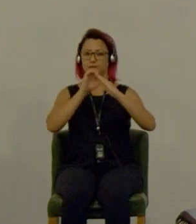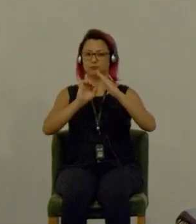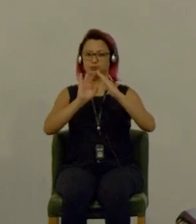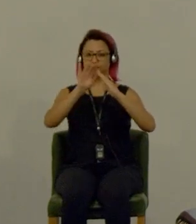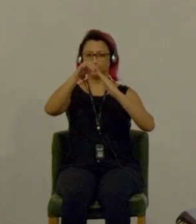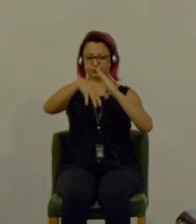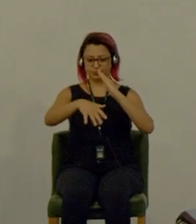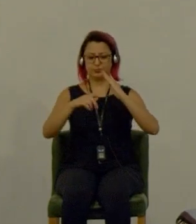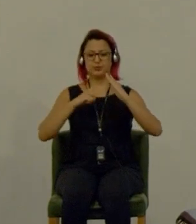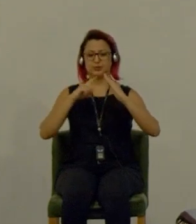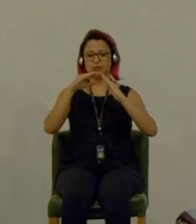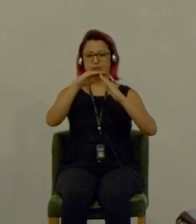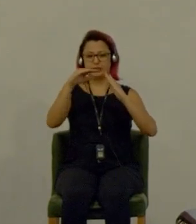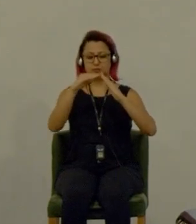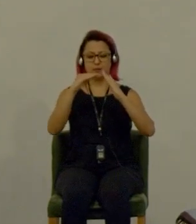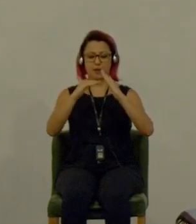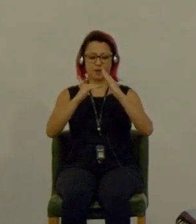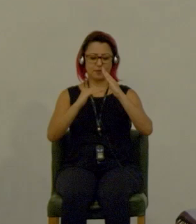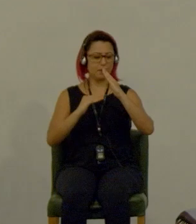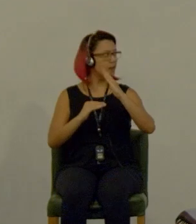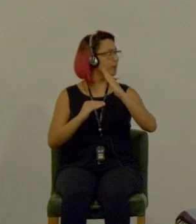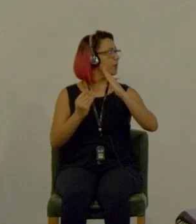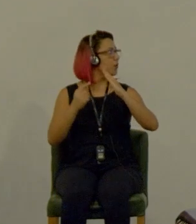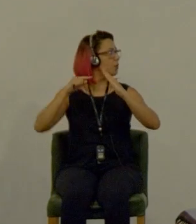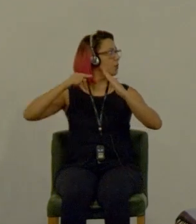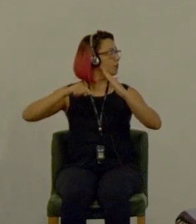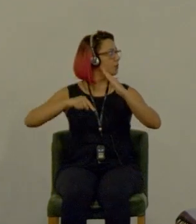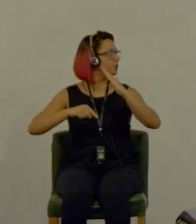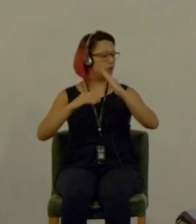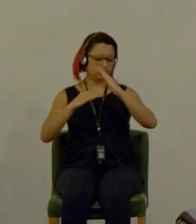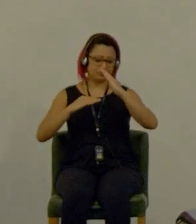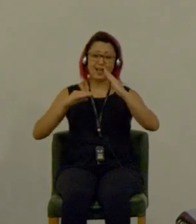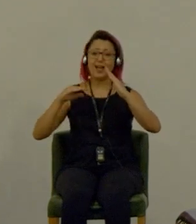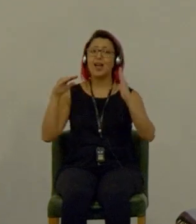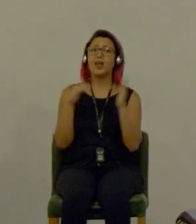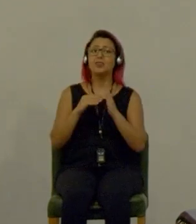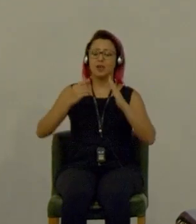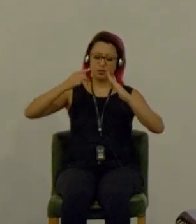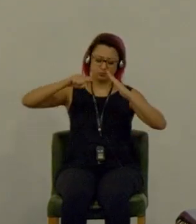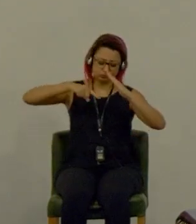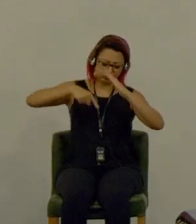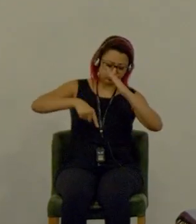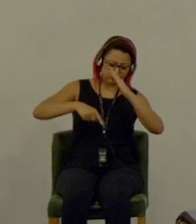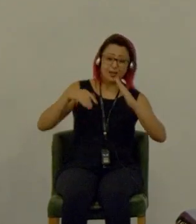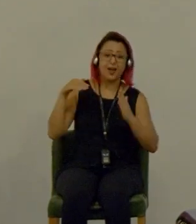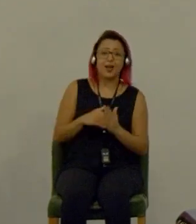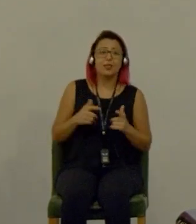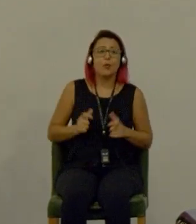bas, et pour montrer à quel point c'est profond aujourd'hui, cette pénétration humaine des